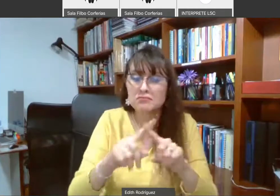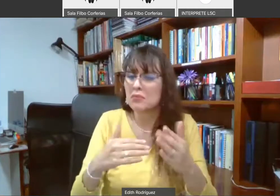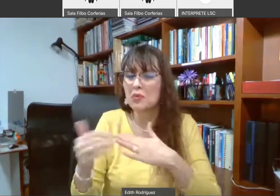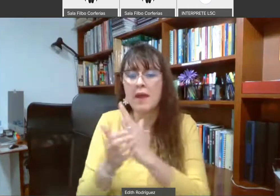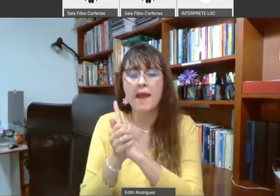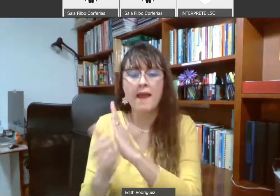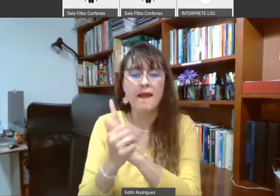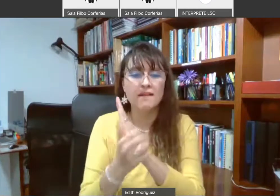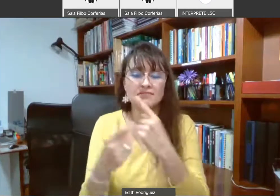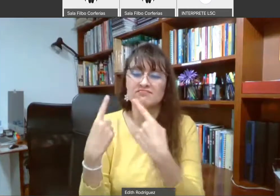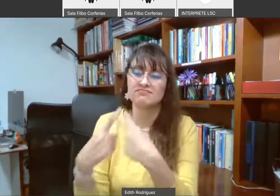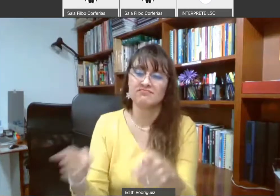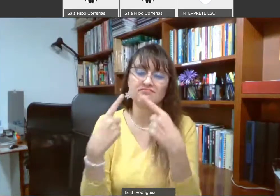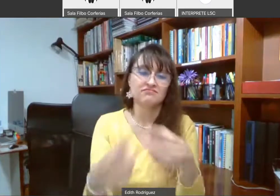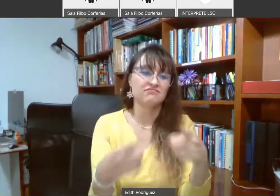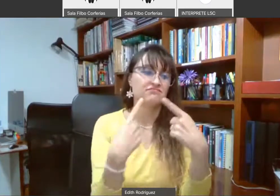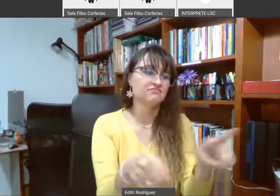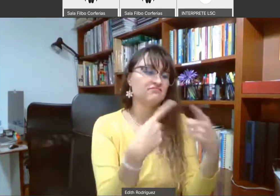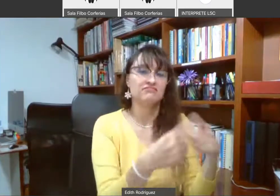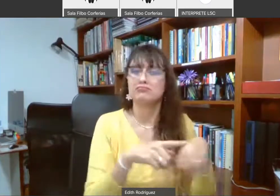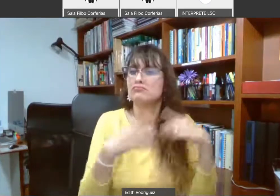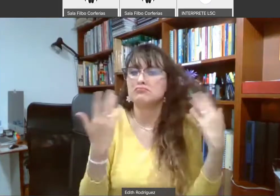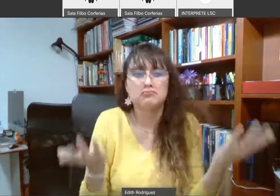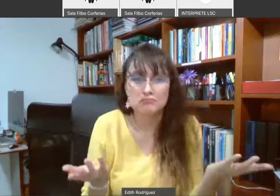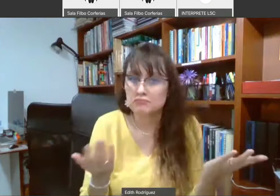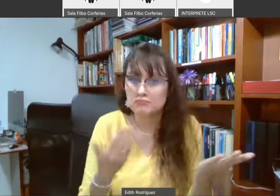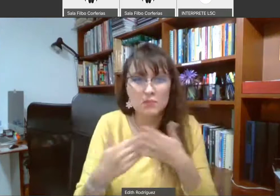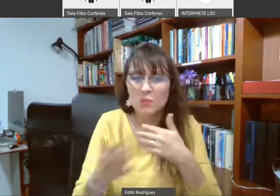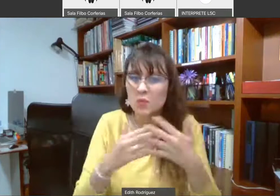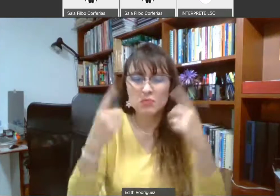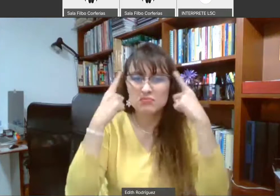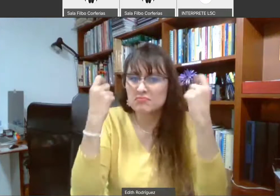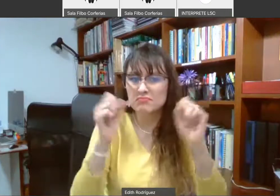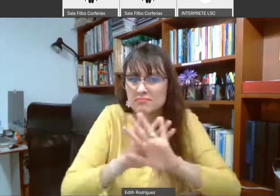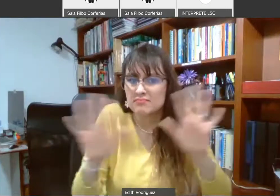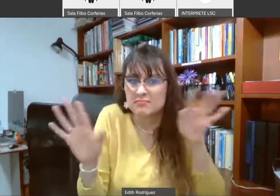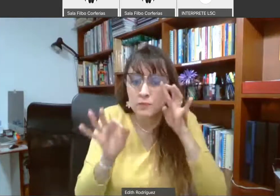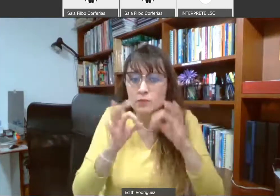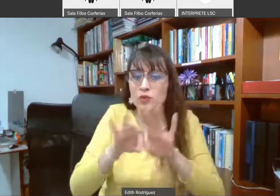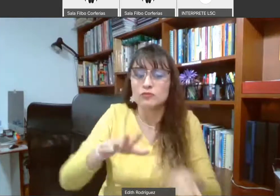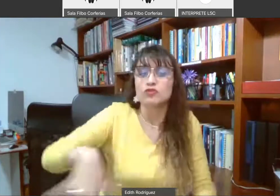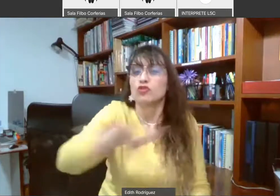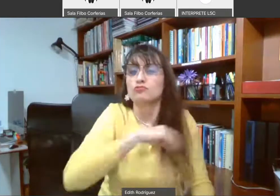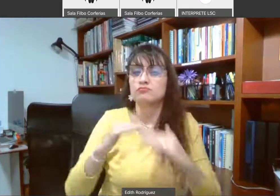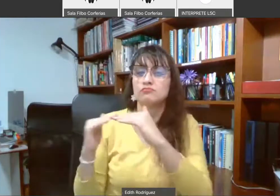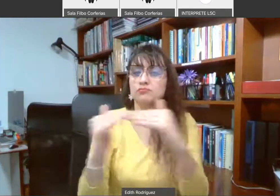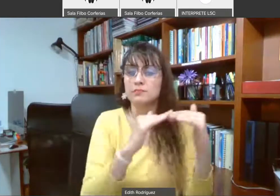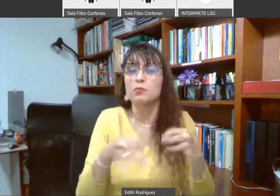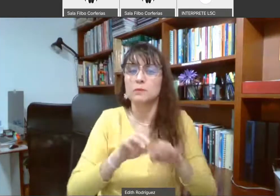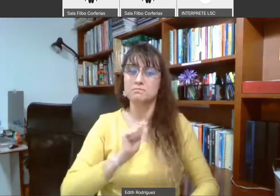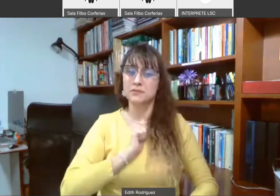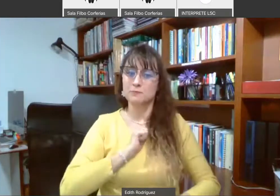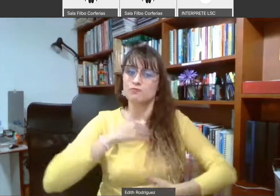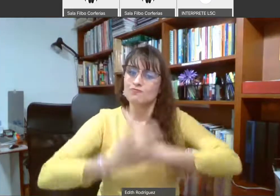Pues ustedes saben que hay diferentes textos, entonces dependiendo de la habilidad de cada una de las personas, sabemos que hay personas diversas,